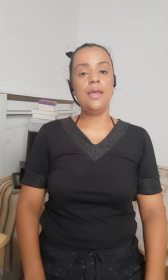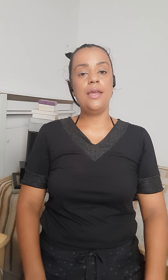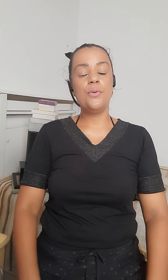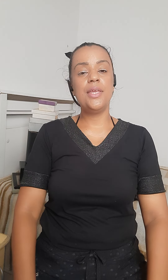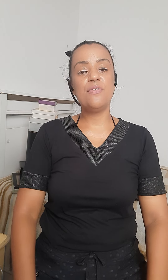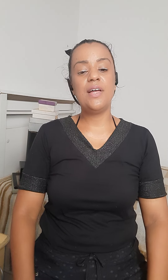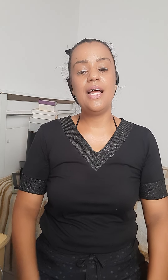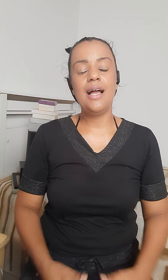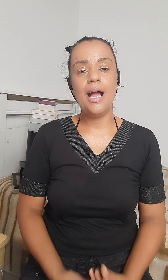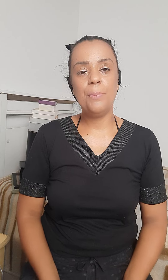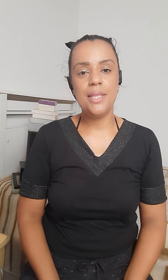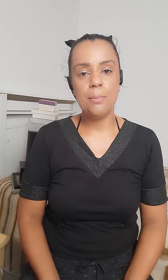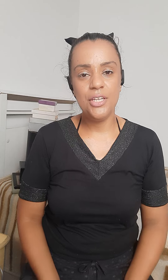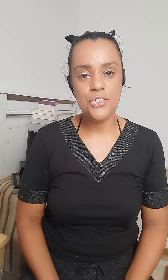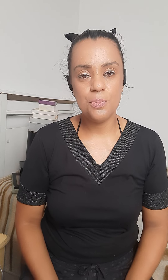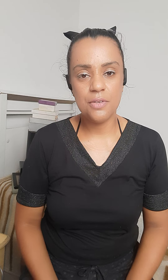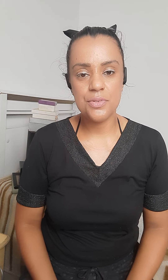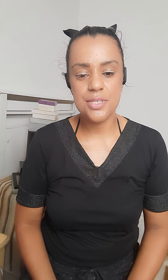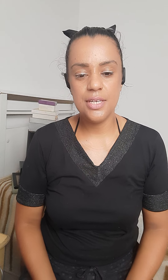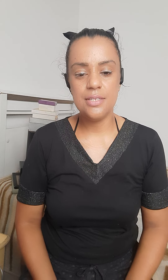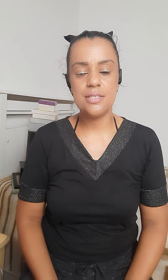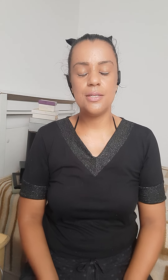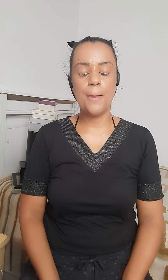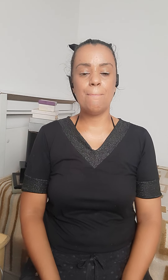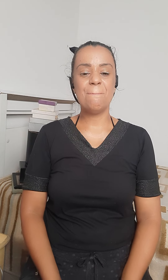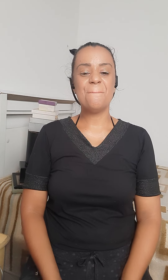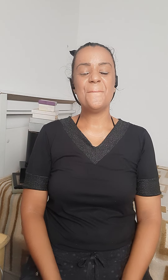Eu queria falar rapidamente para vocês,